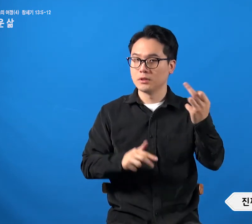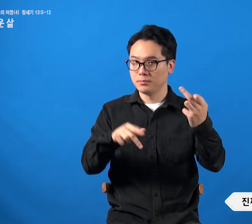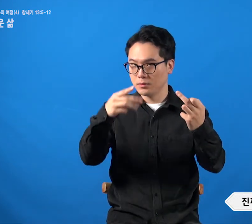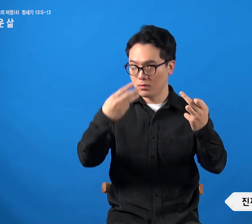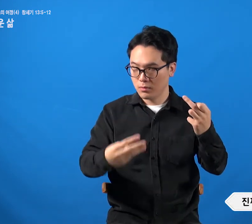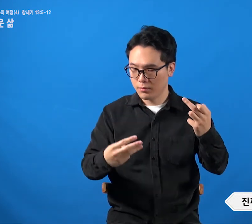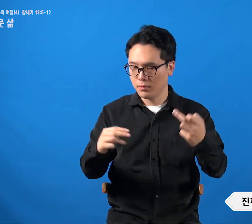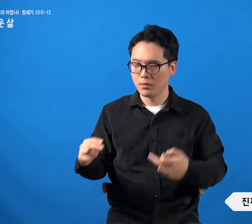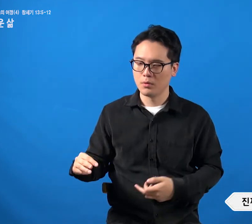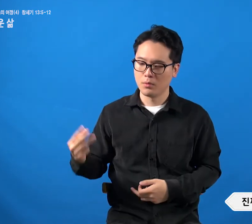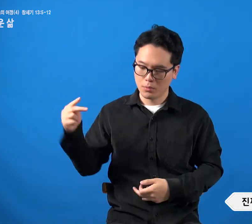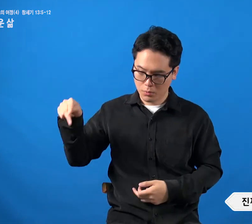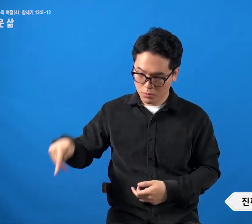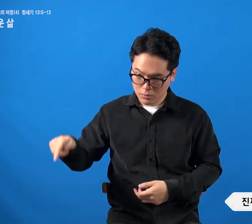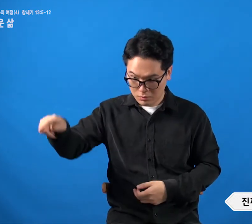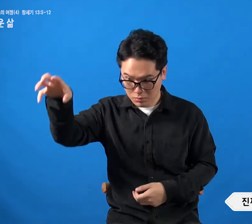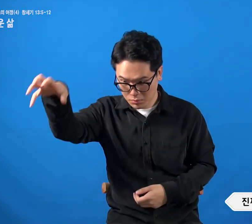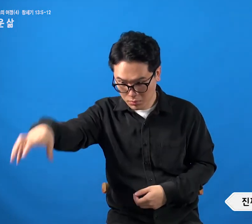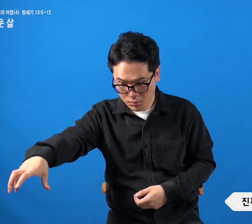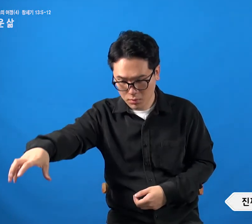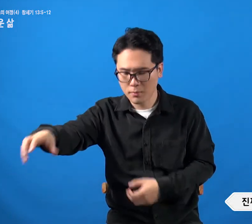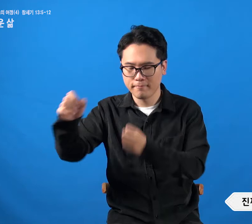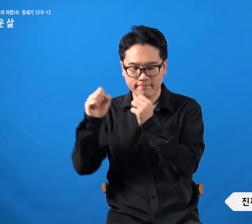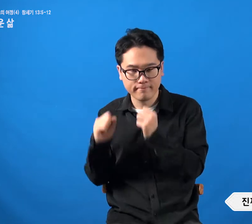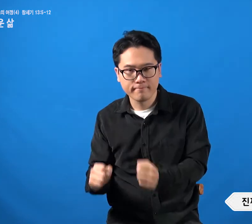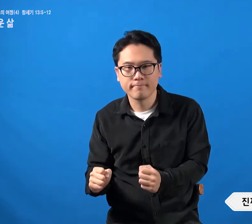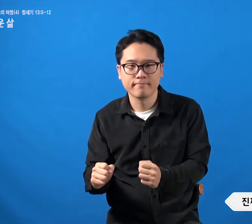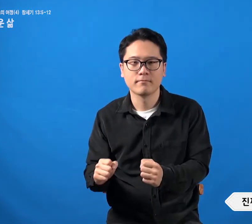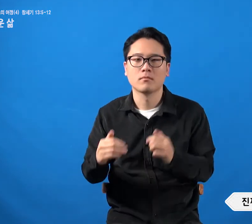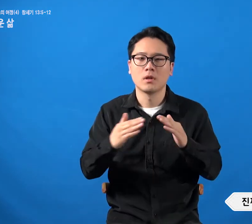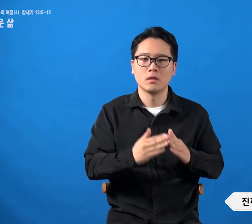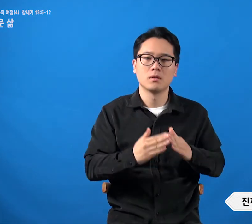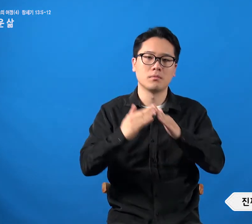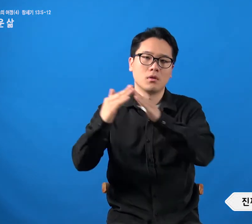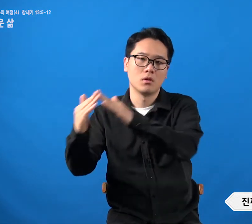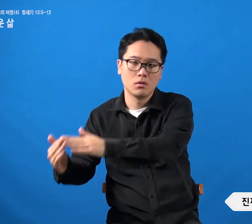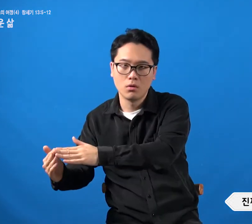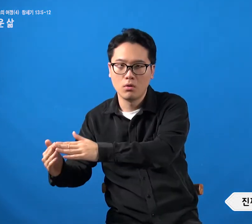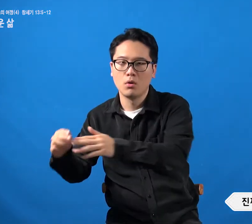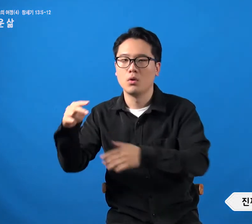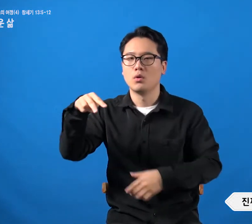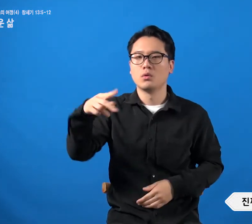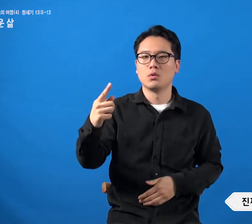도시들을 머무르며 그 장막을 옮겨 소돔까지